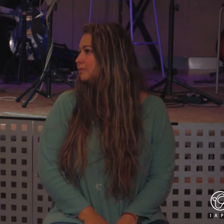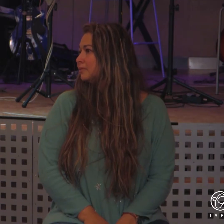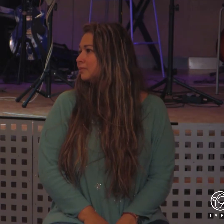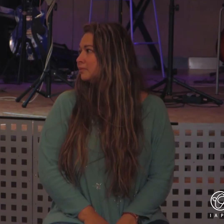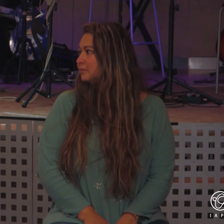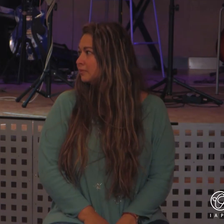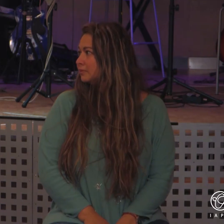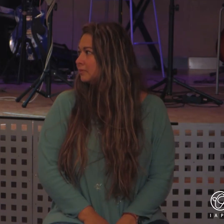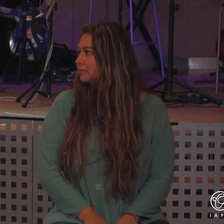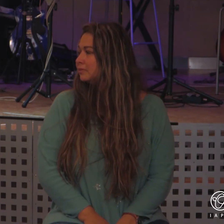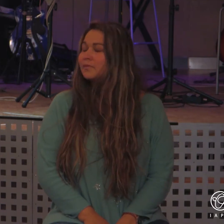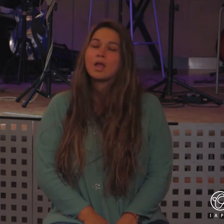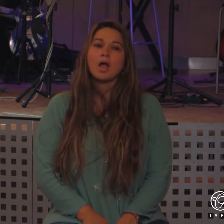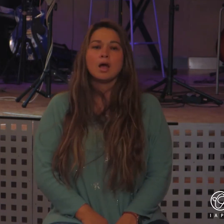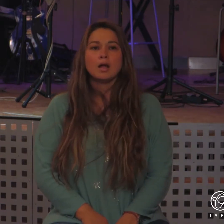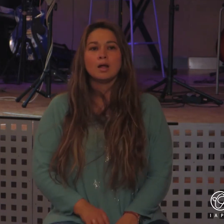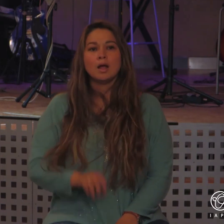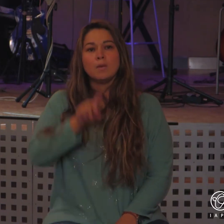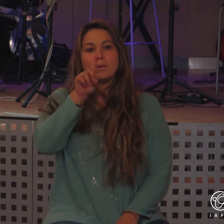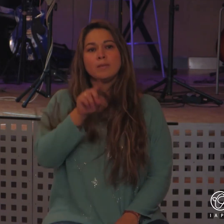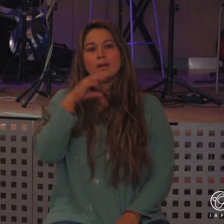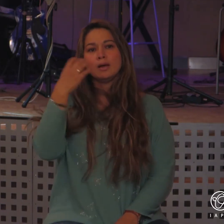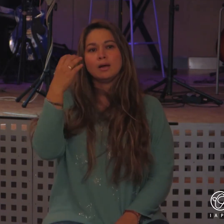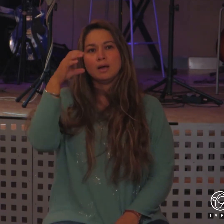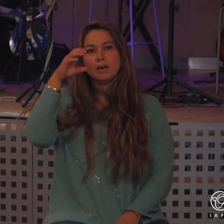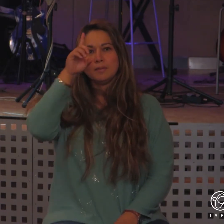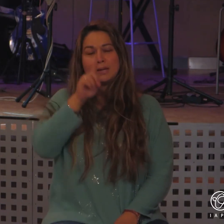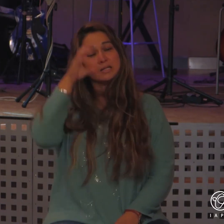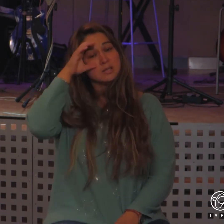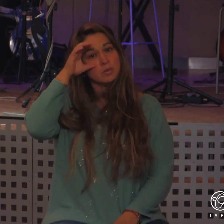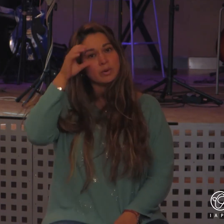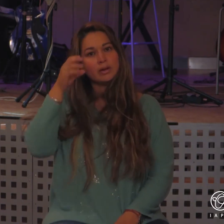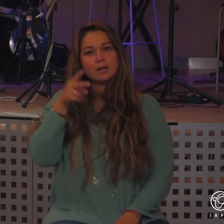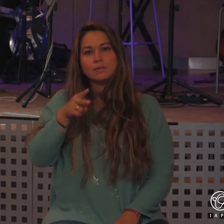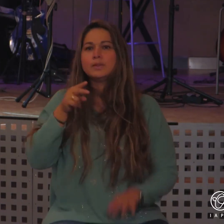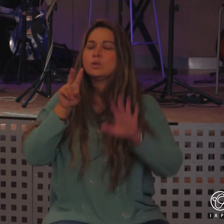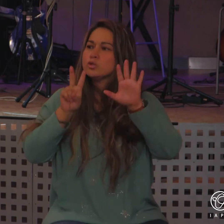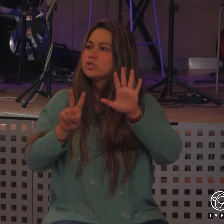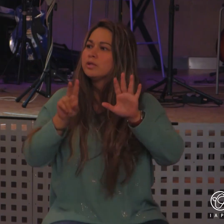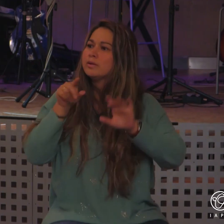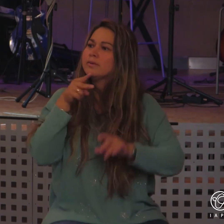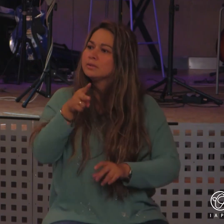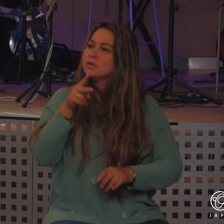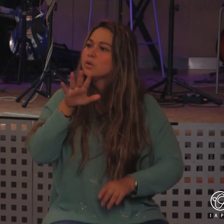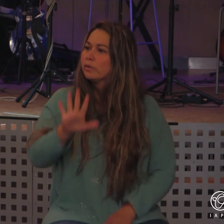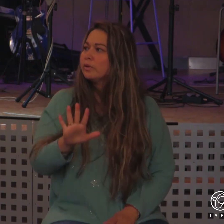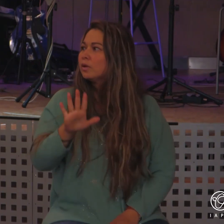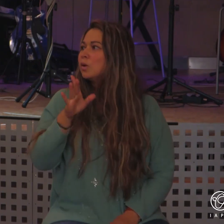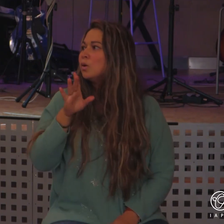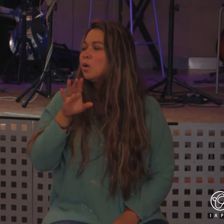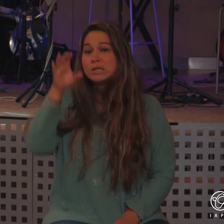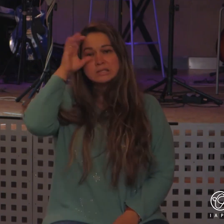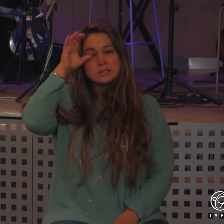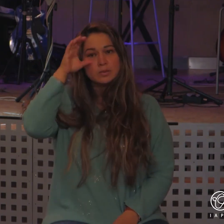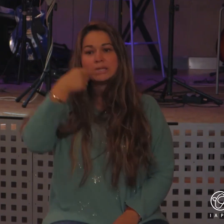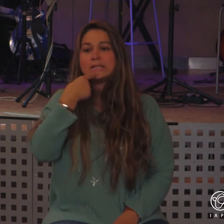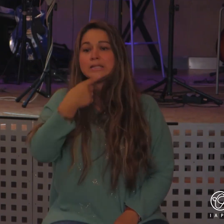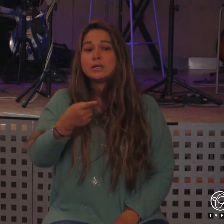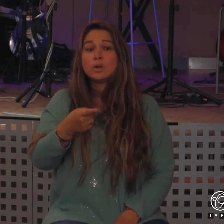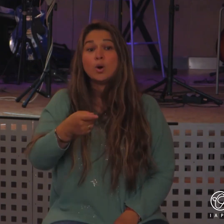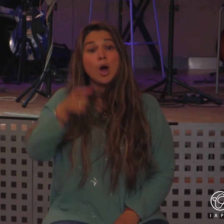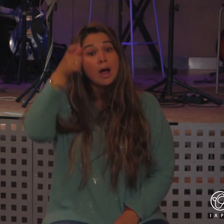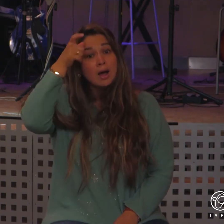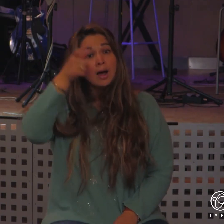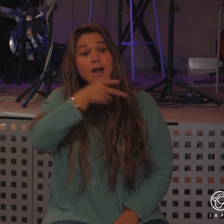a partir del 5. 1 Samuel 7, 5. Y Samuel dijo, reunid a todo